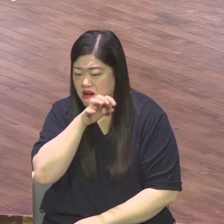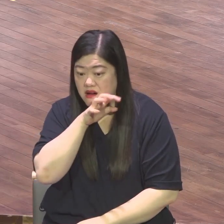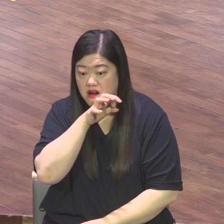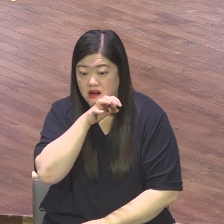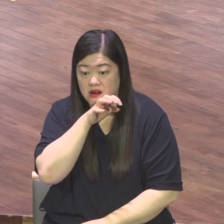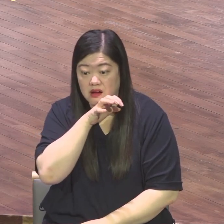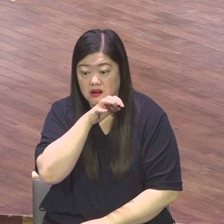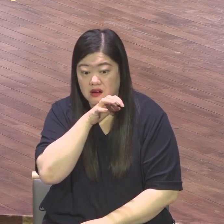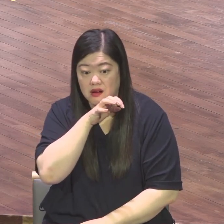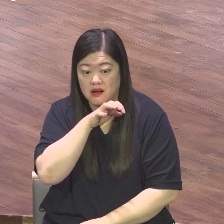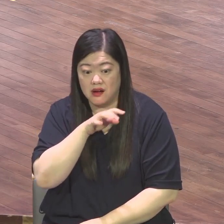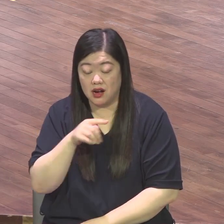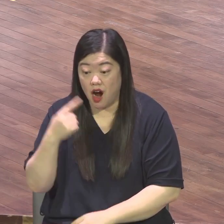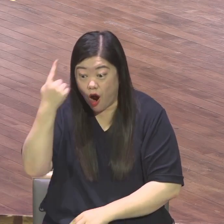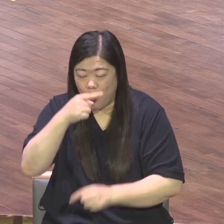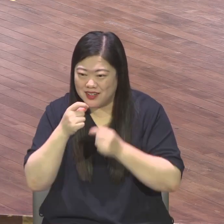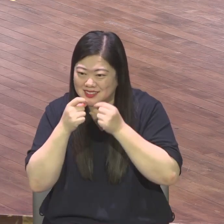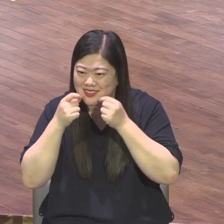하도록.